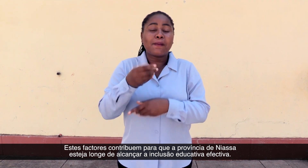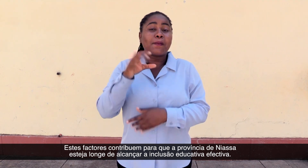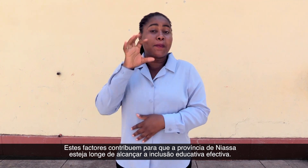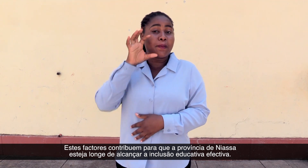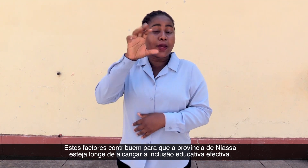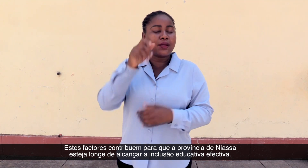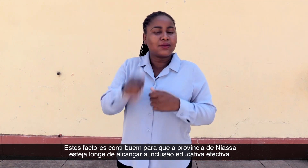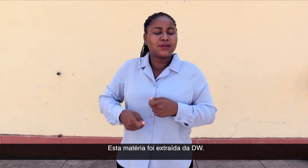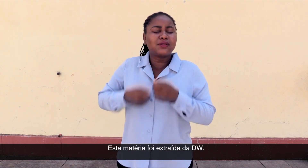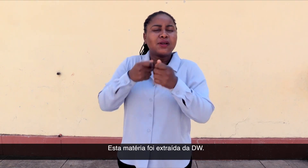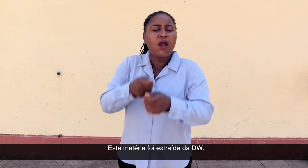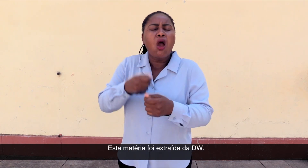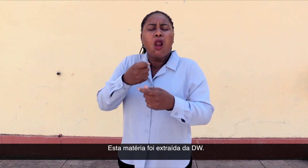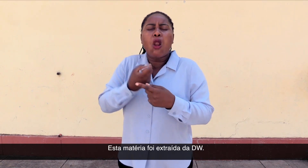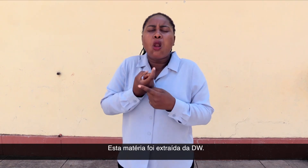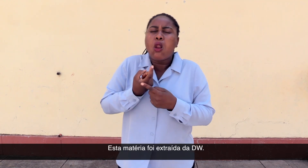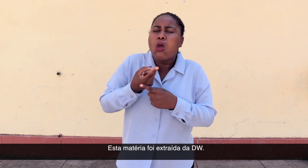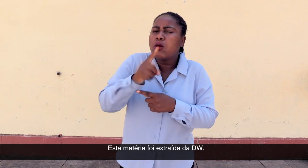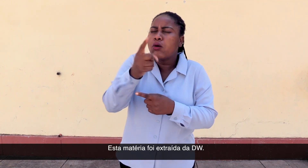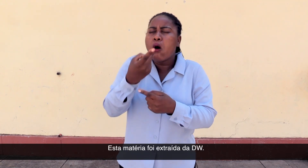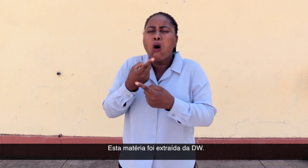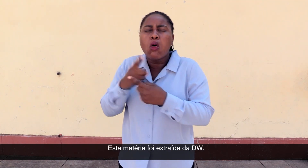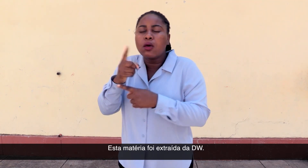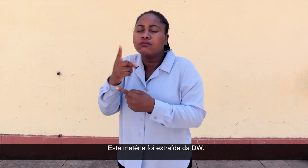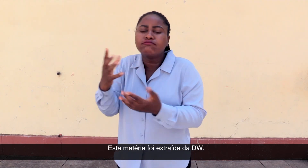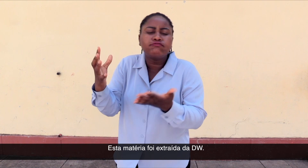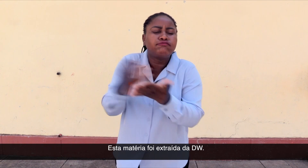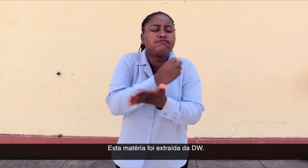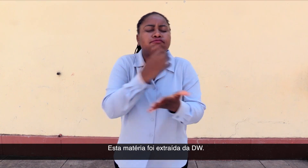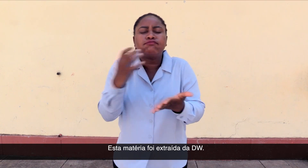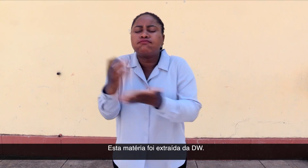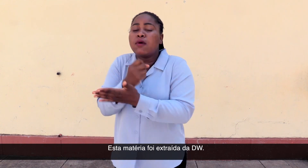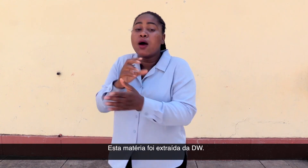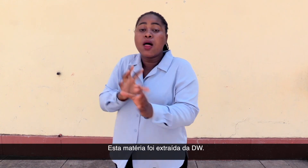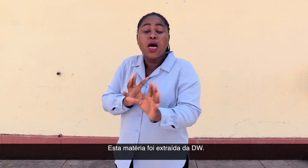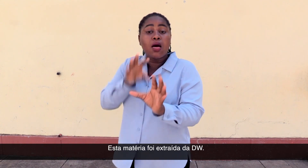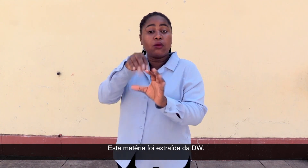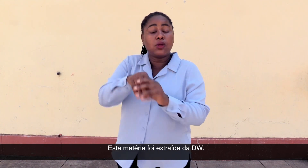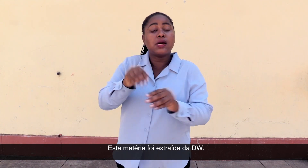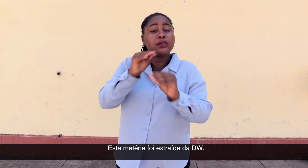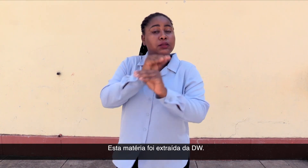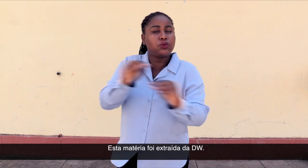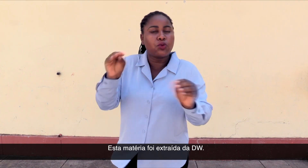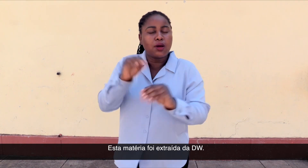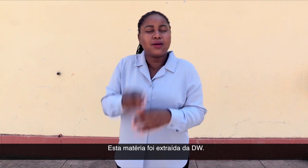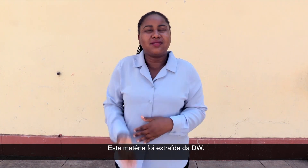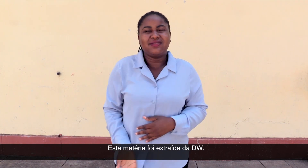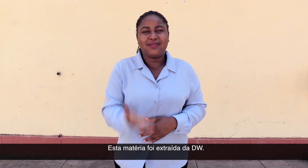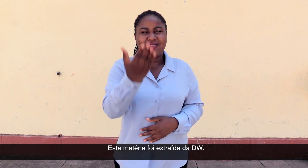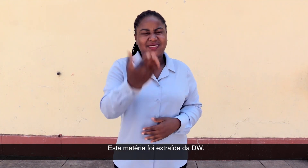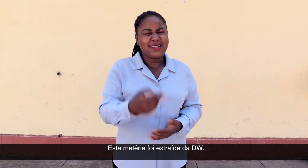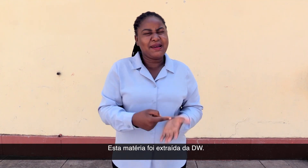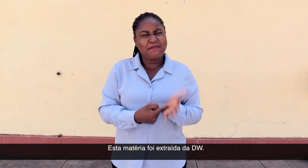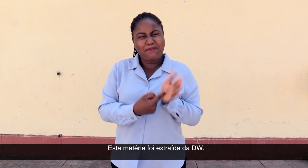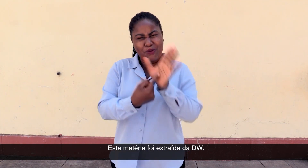Niassa esteja longe de alcançar a inclusão educativa efetiva. Esta matéria